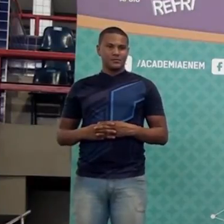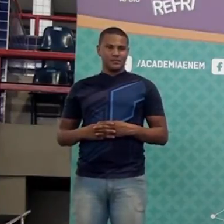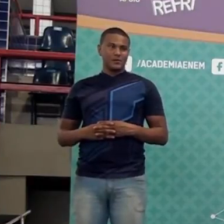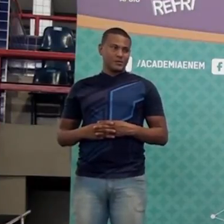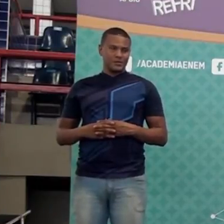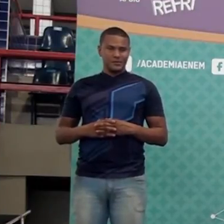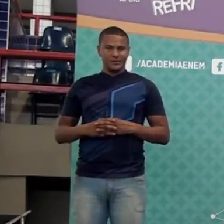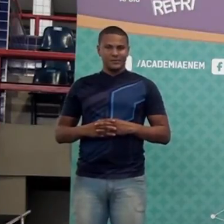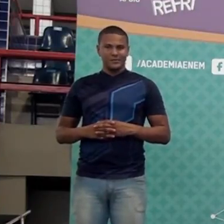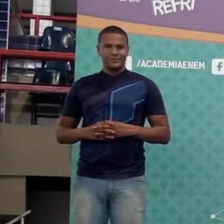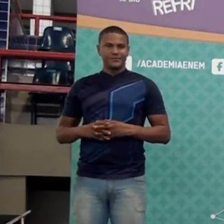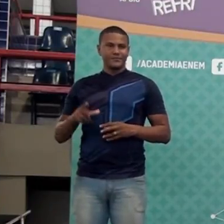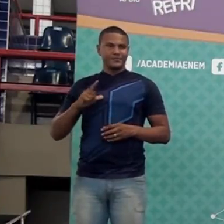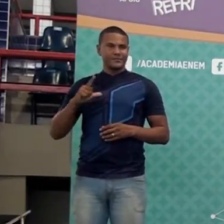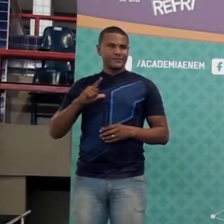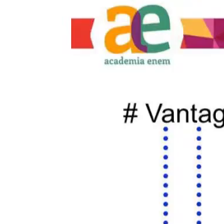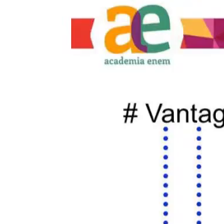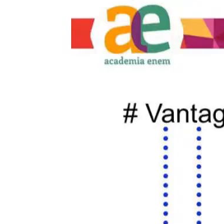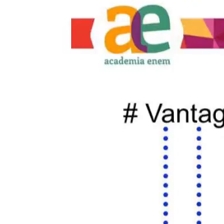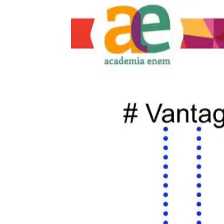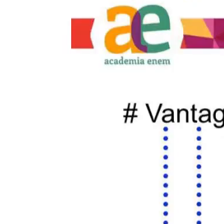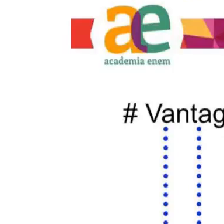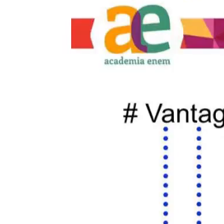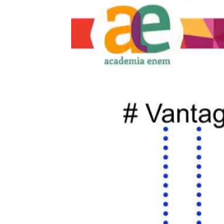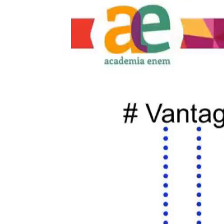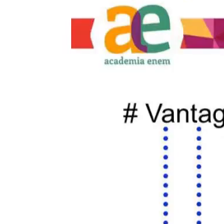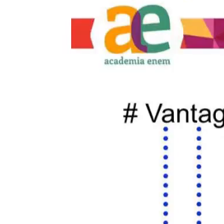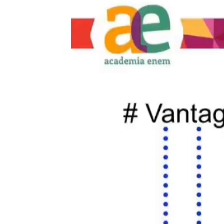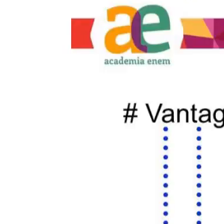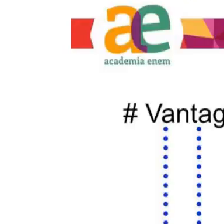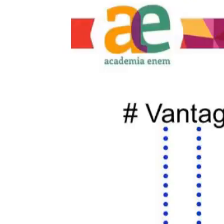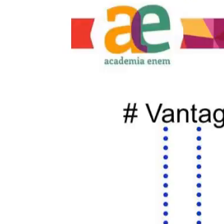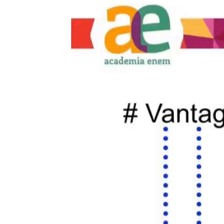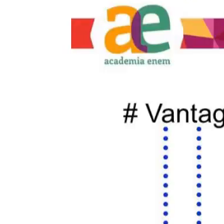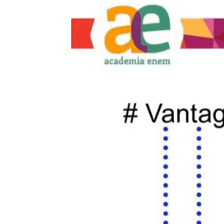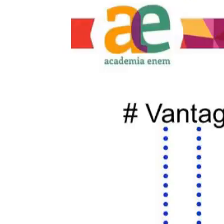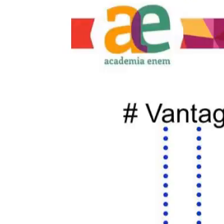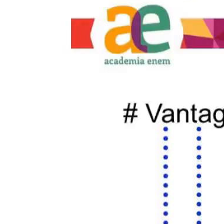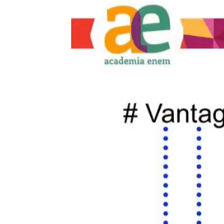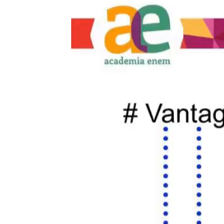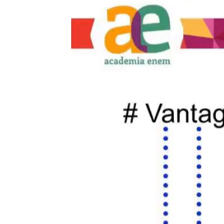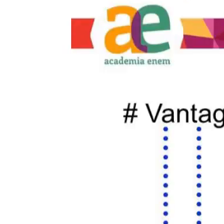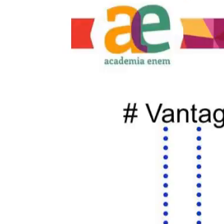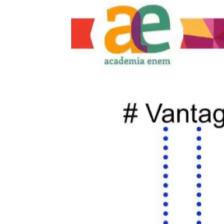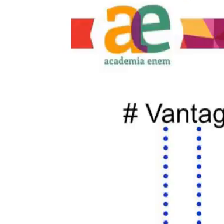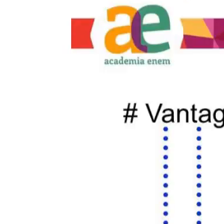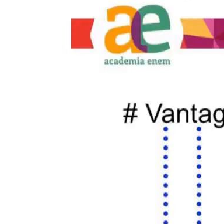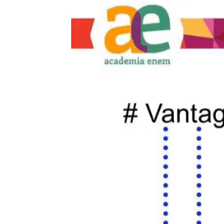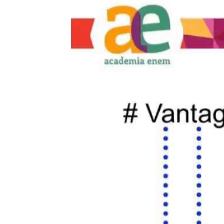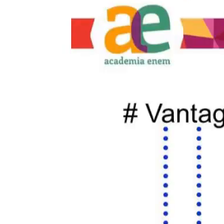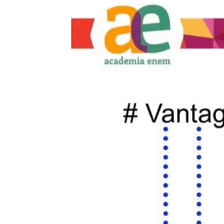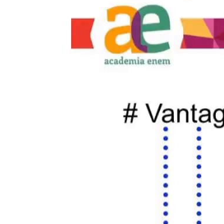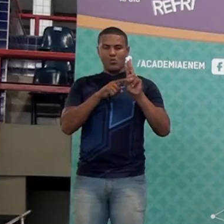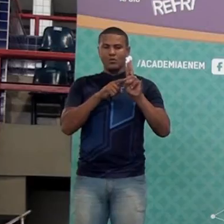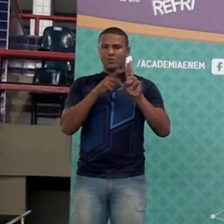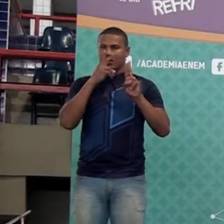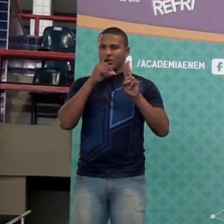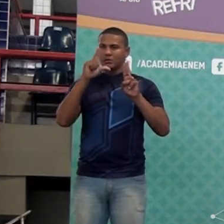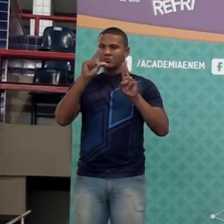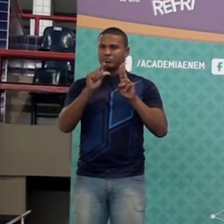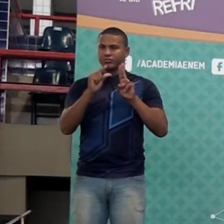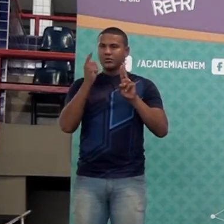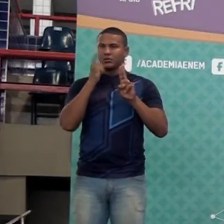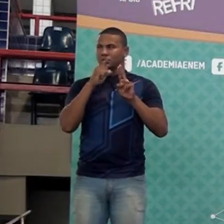vantagem, altíssimo rendimento. Pequenas quantidades de urânio liberam imensas quantidades